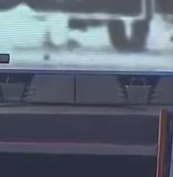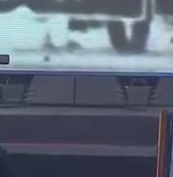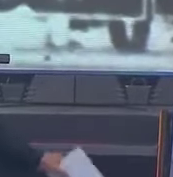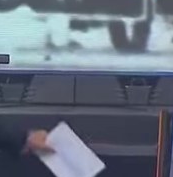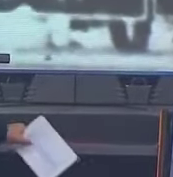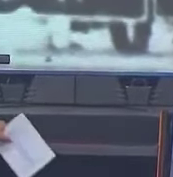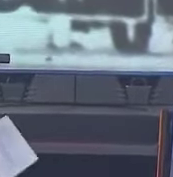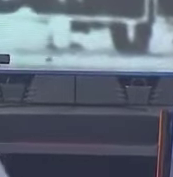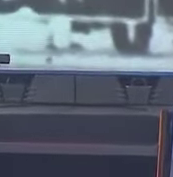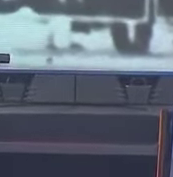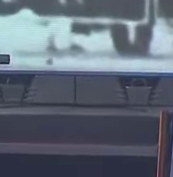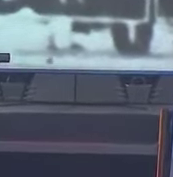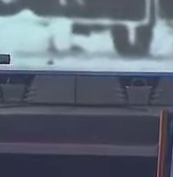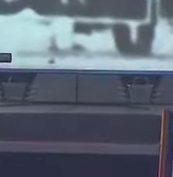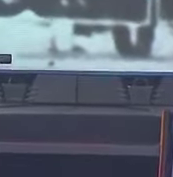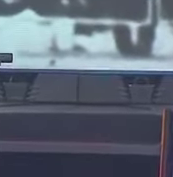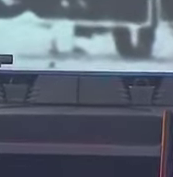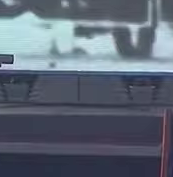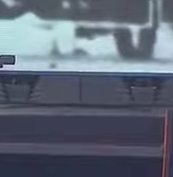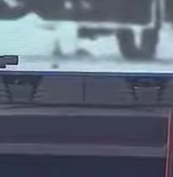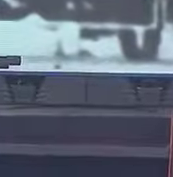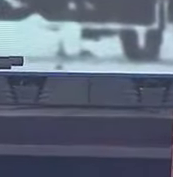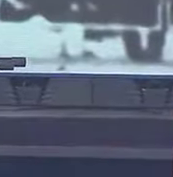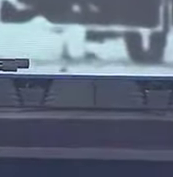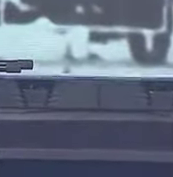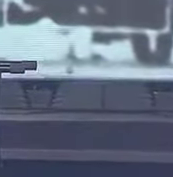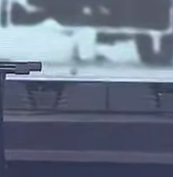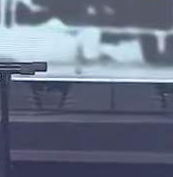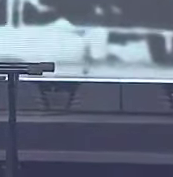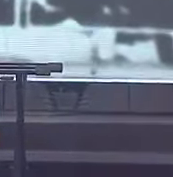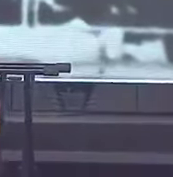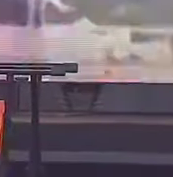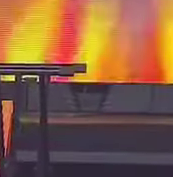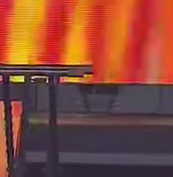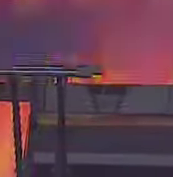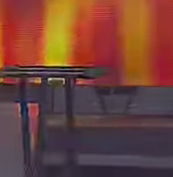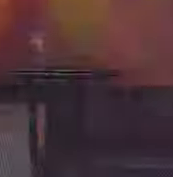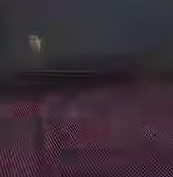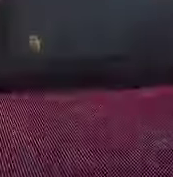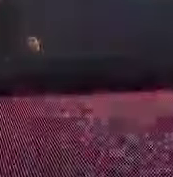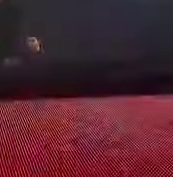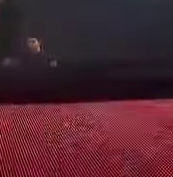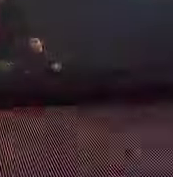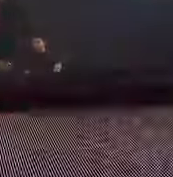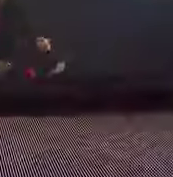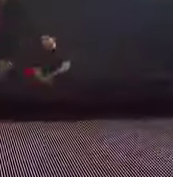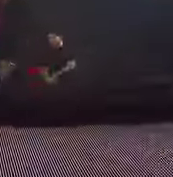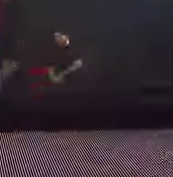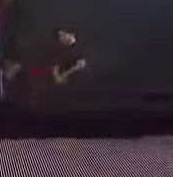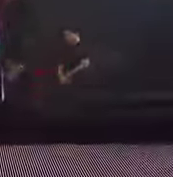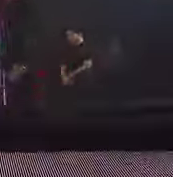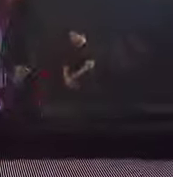Herediano. Jafet, quiero que veamos esta fotografía